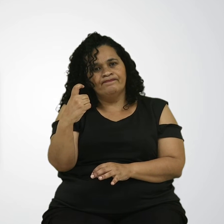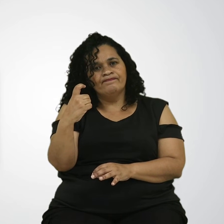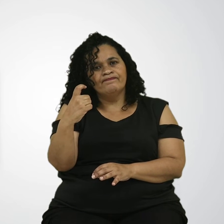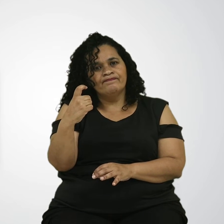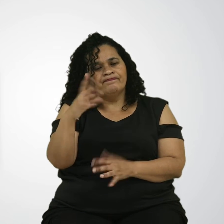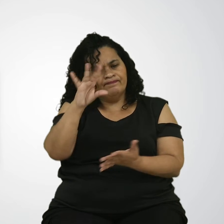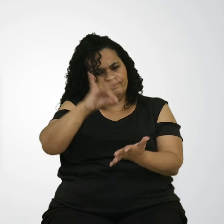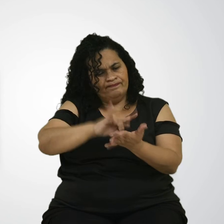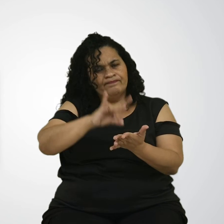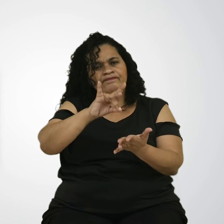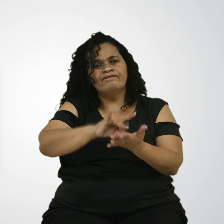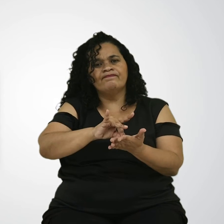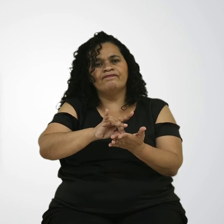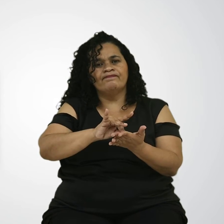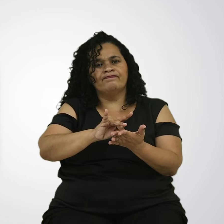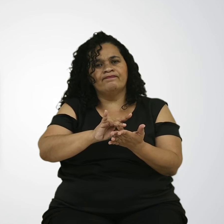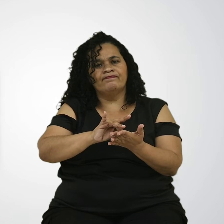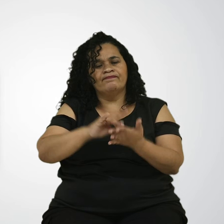mesmo na prática,